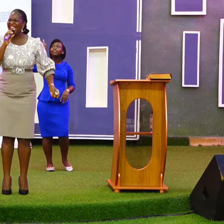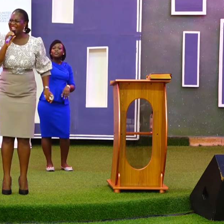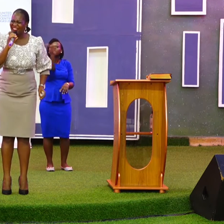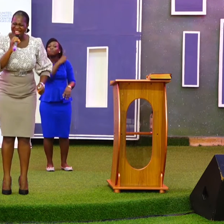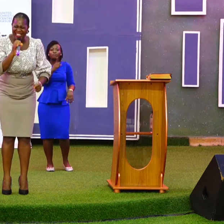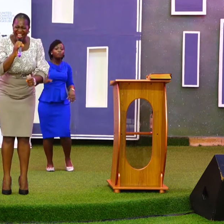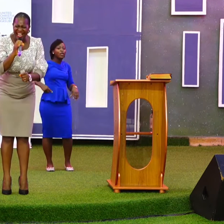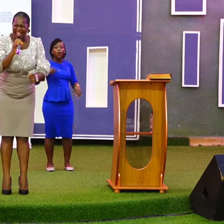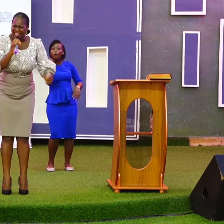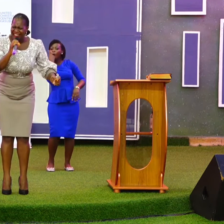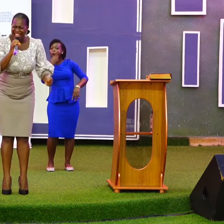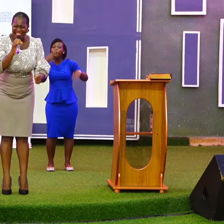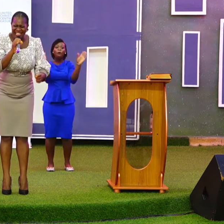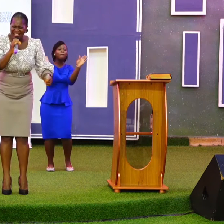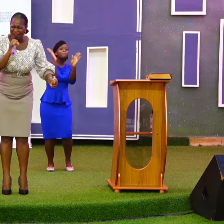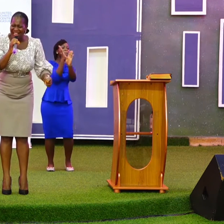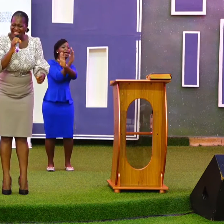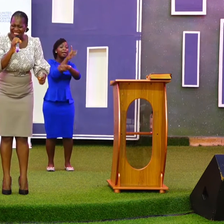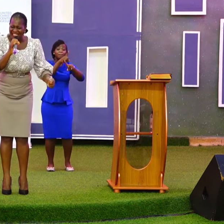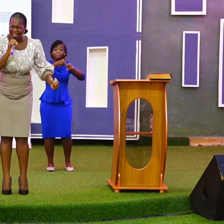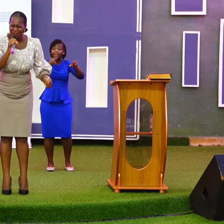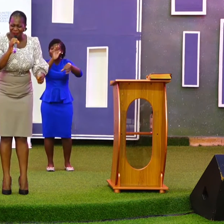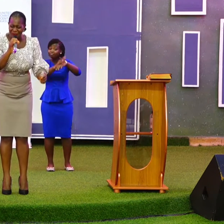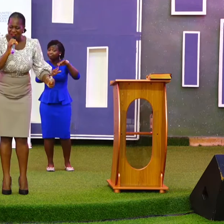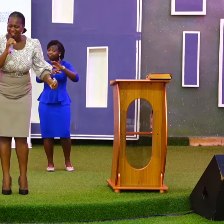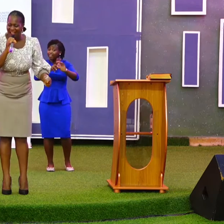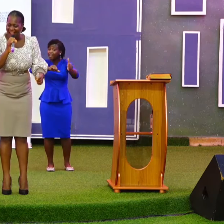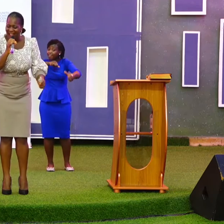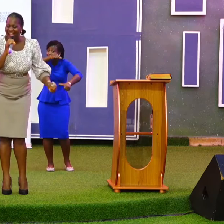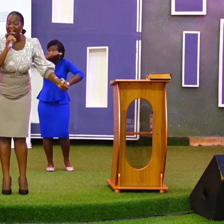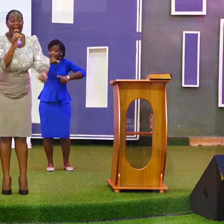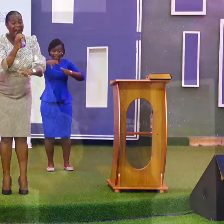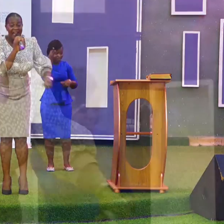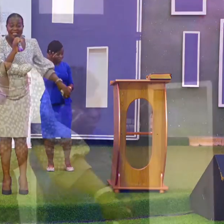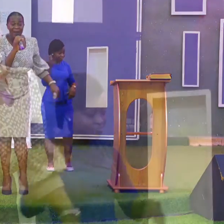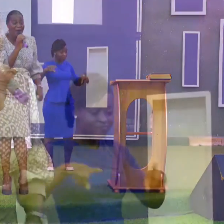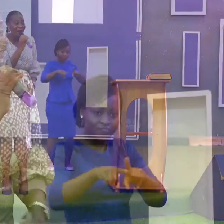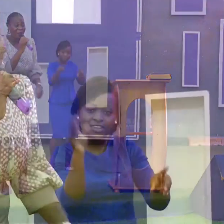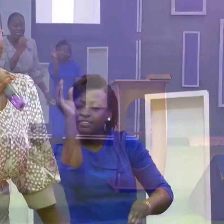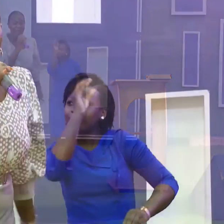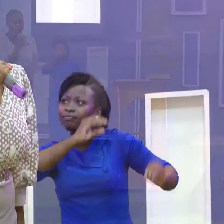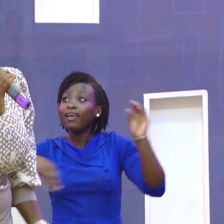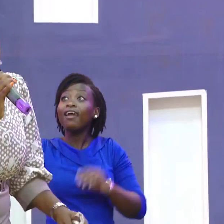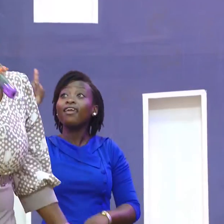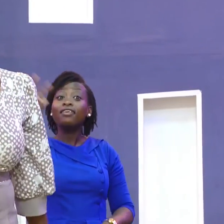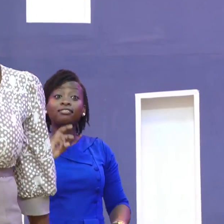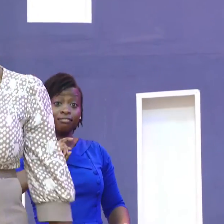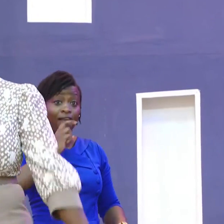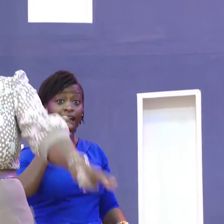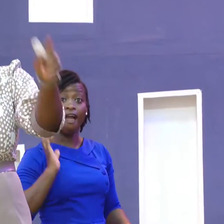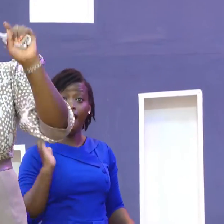Yekatonde yekweka Na yetali wala singa tunonya Adamo kusaba kwa